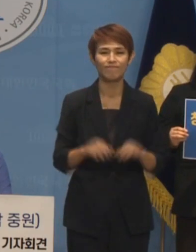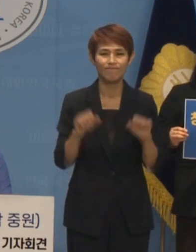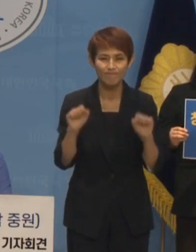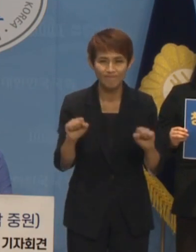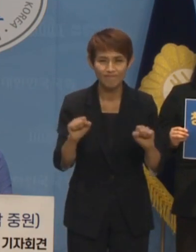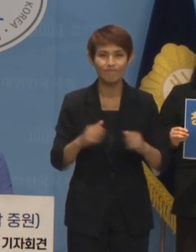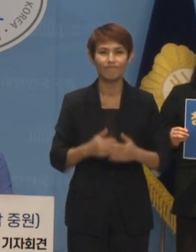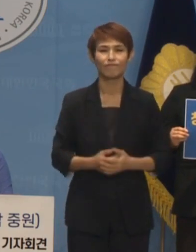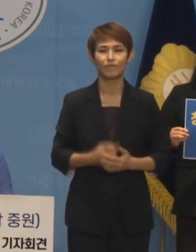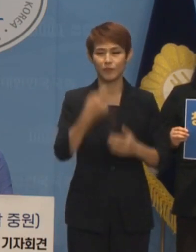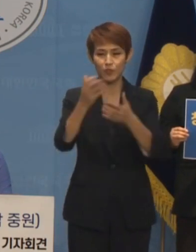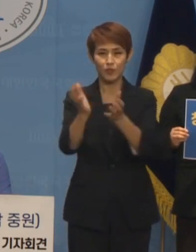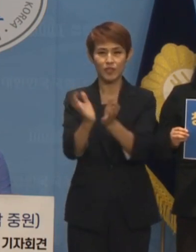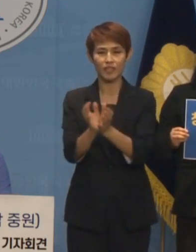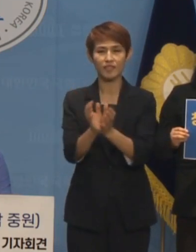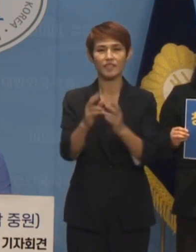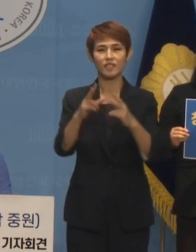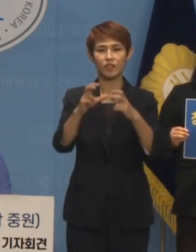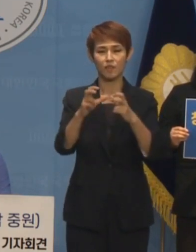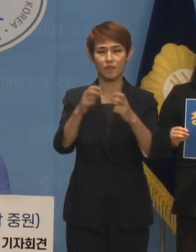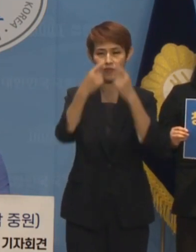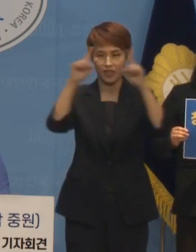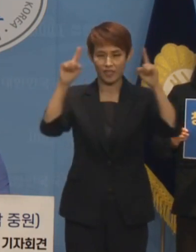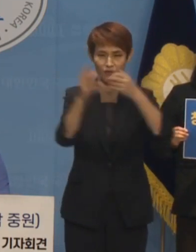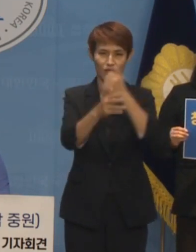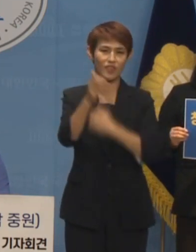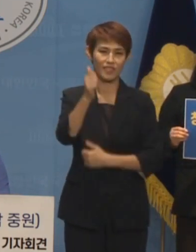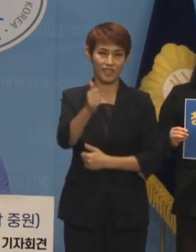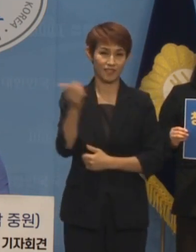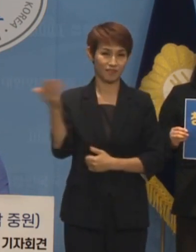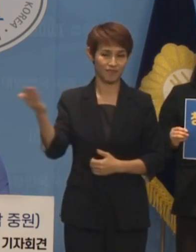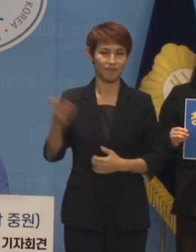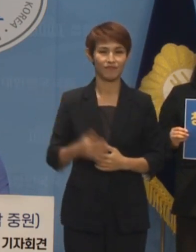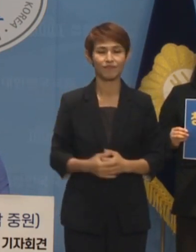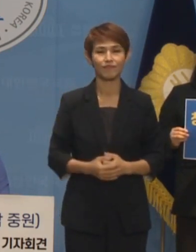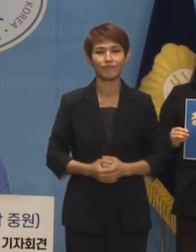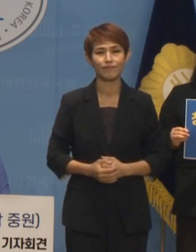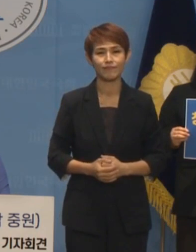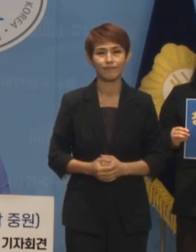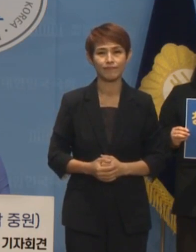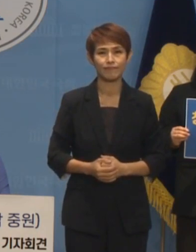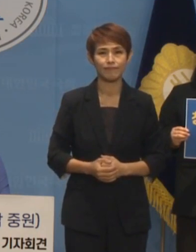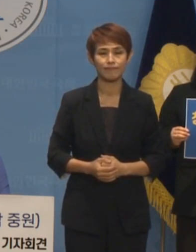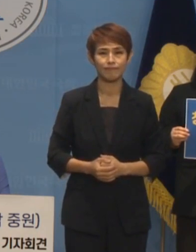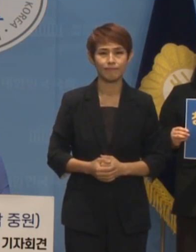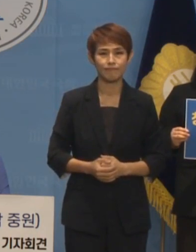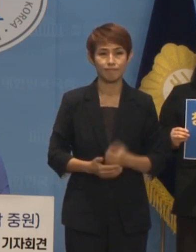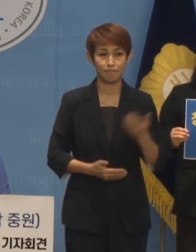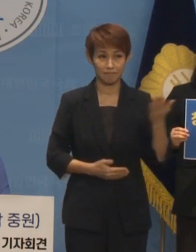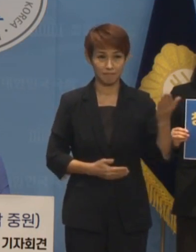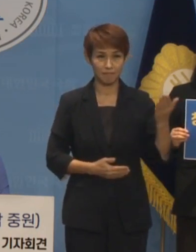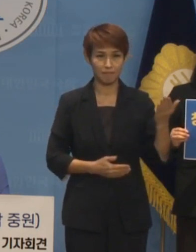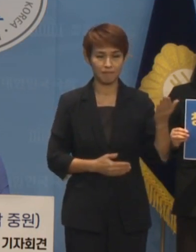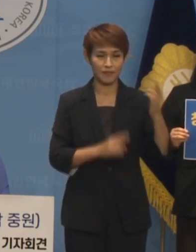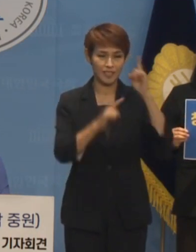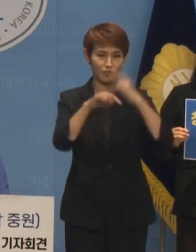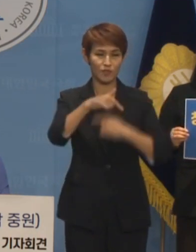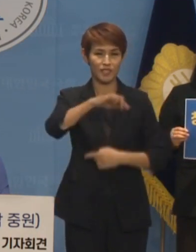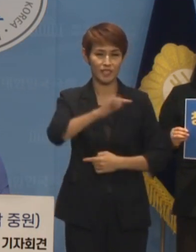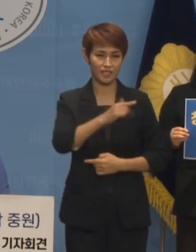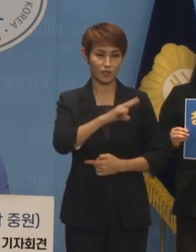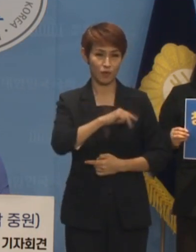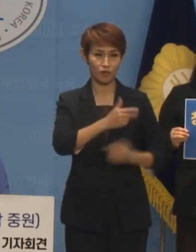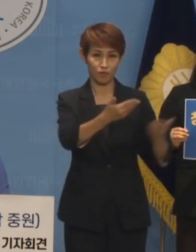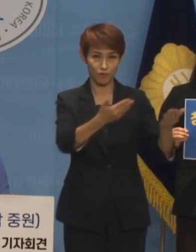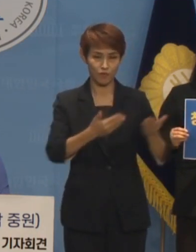안녕하십니까. 더불어민주당 성남중원대학생위원장 이진용입니다. 이수진 의원이 대표 발의한 청년기본법